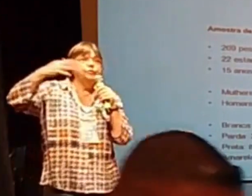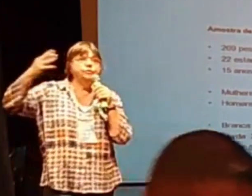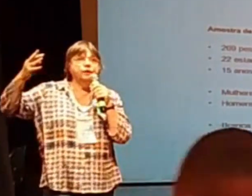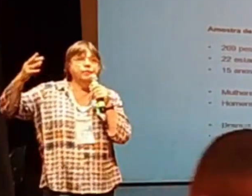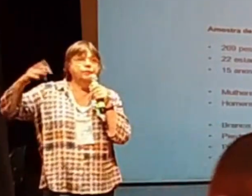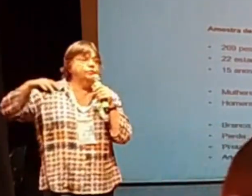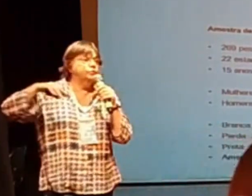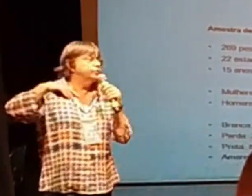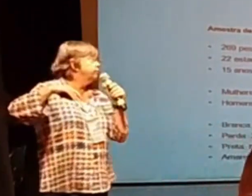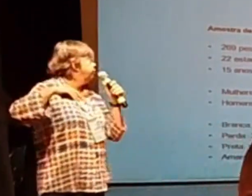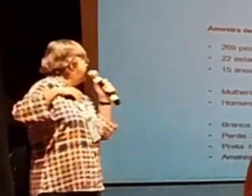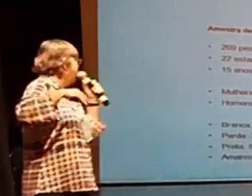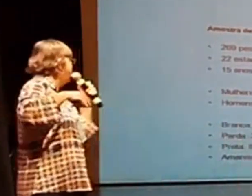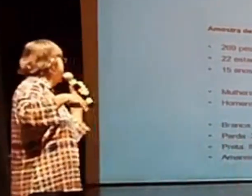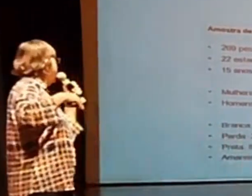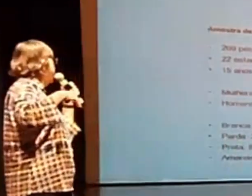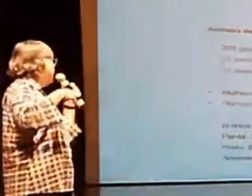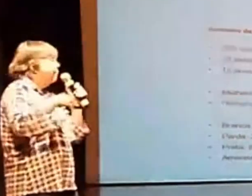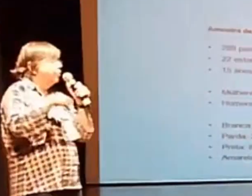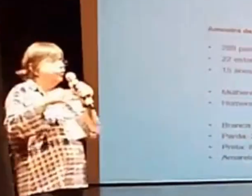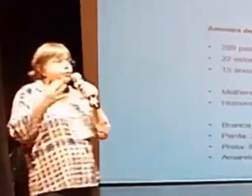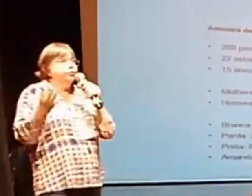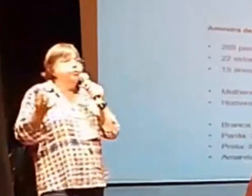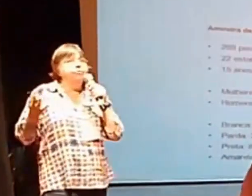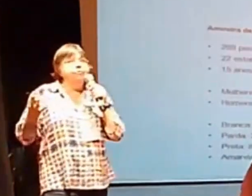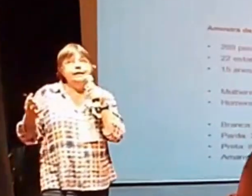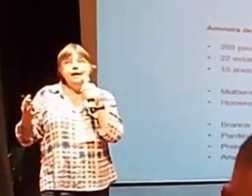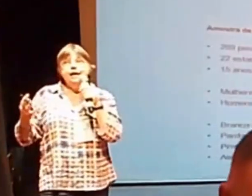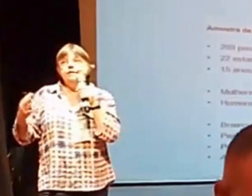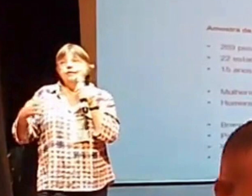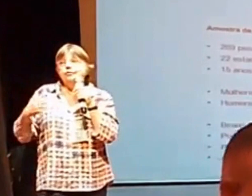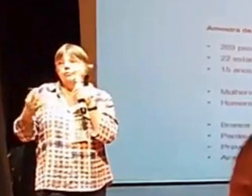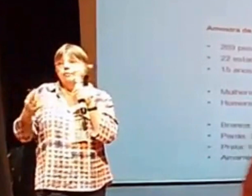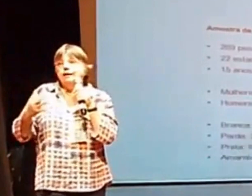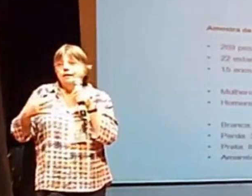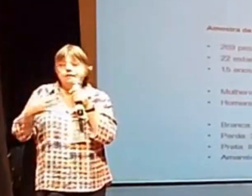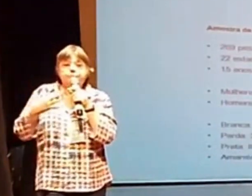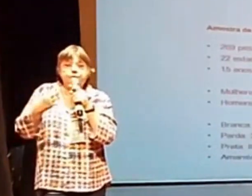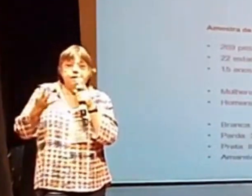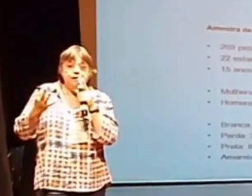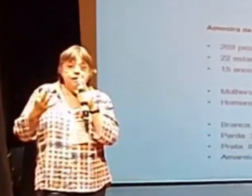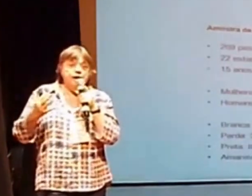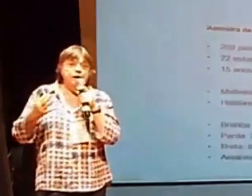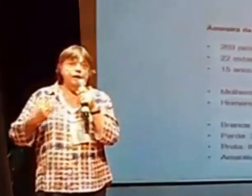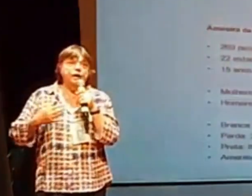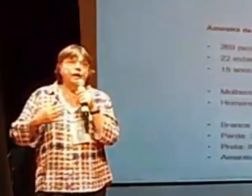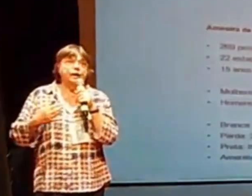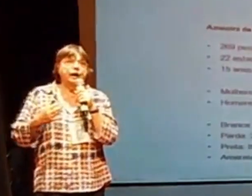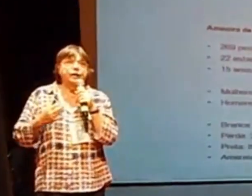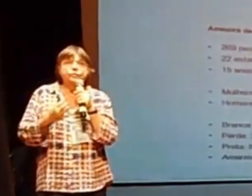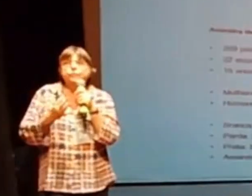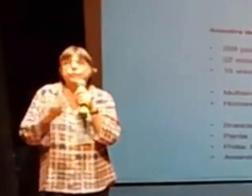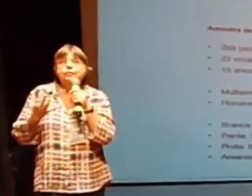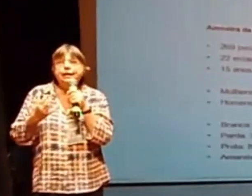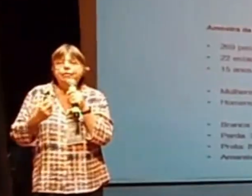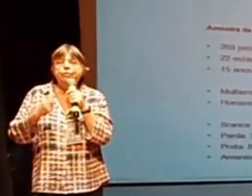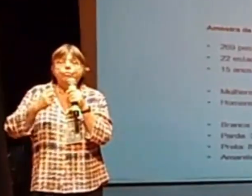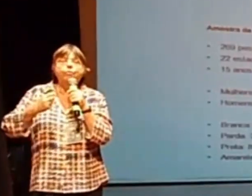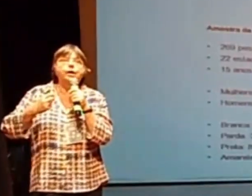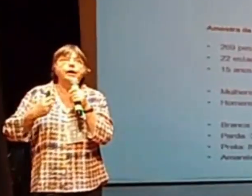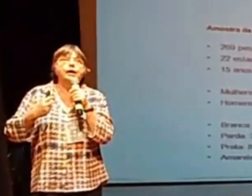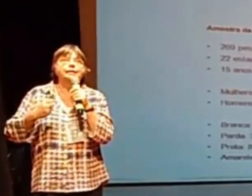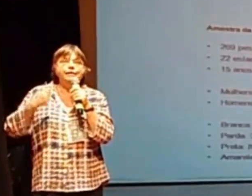a gente chama de uma amostra de conveniência porque a gente não